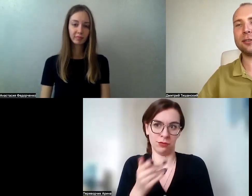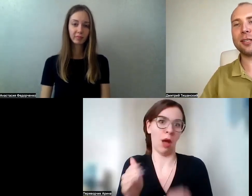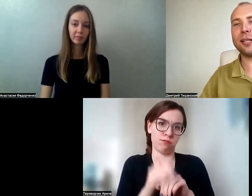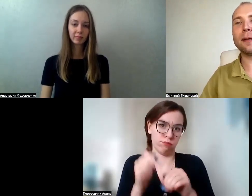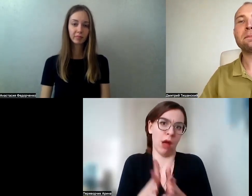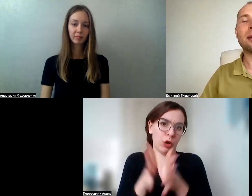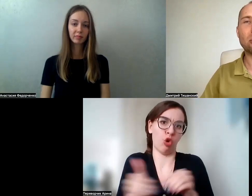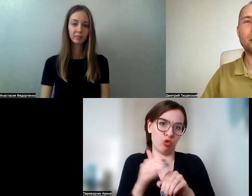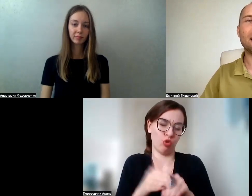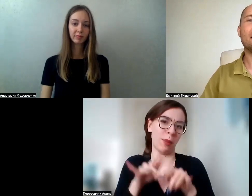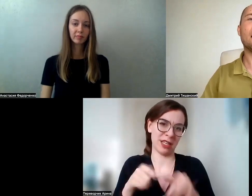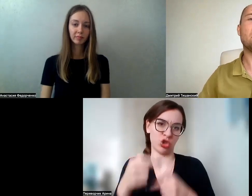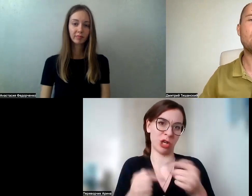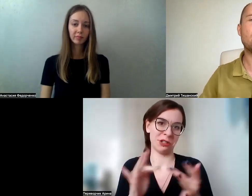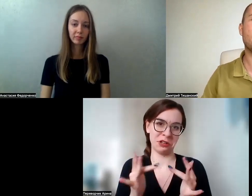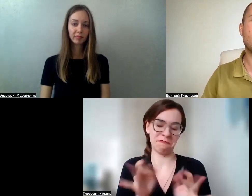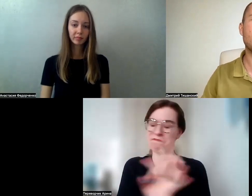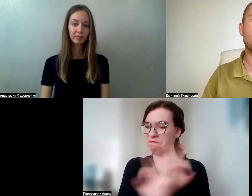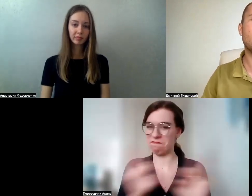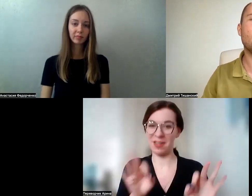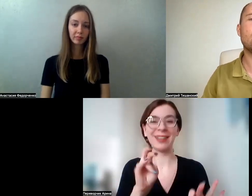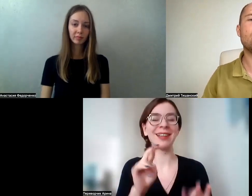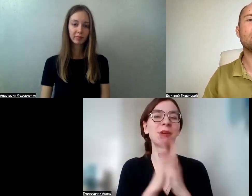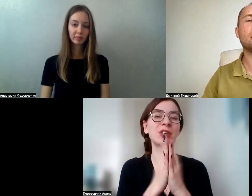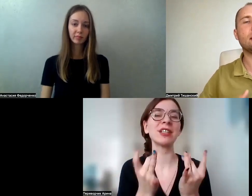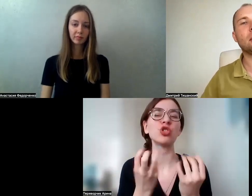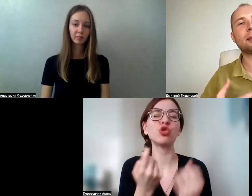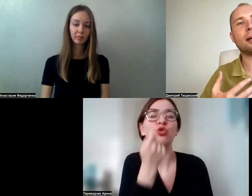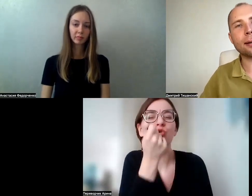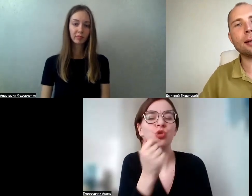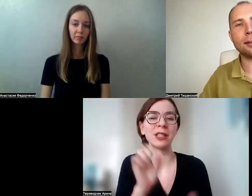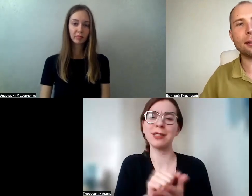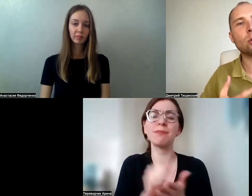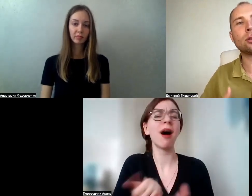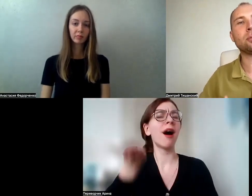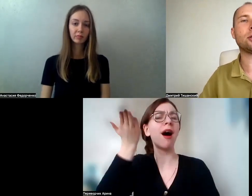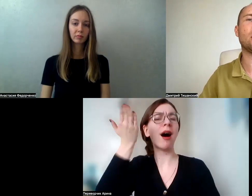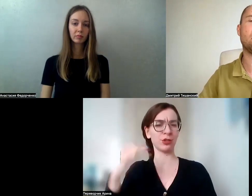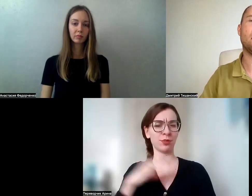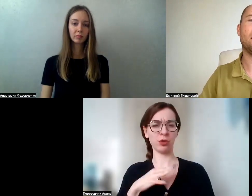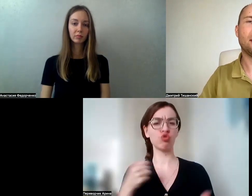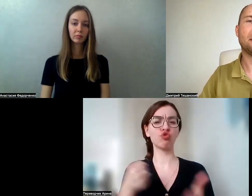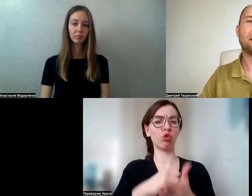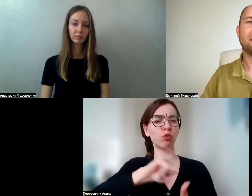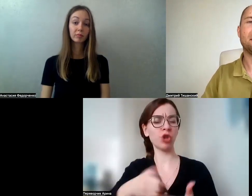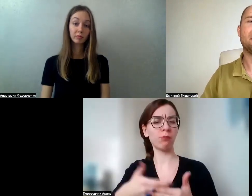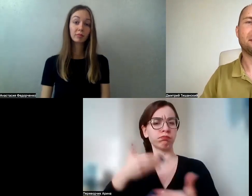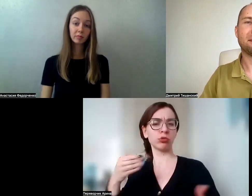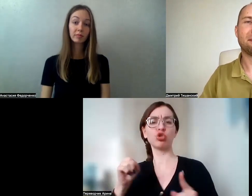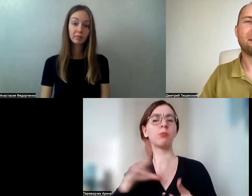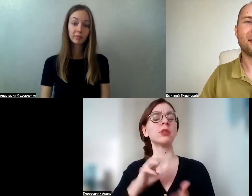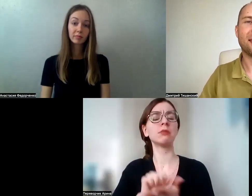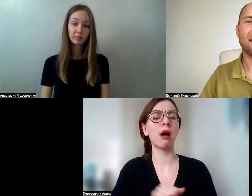людей через интернет. Круто. Настя, пожалуйста, расскажи еще немного, чем ты занималась ранее, до Superjump.